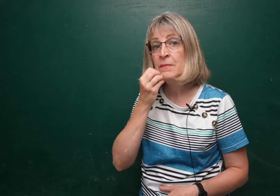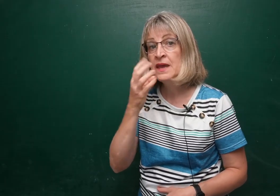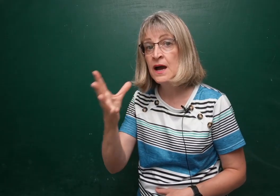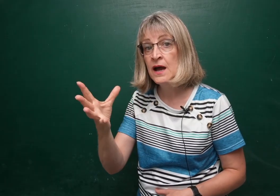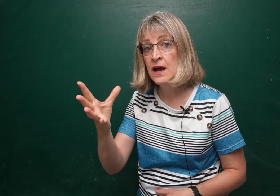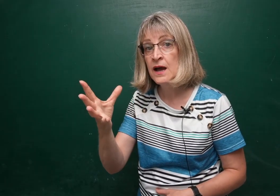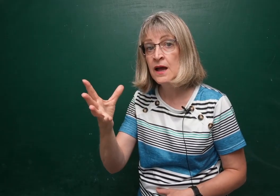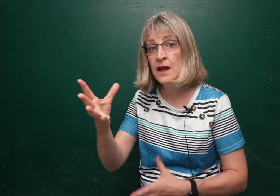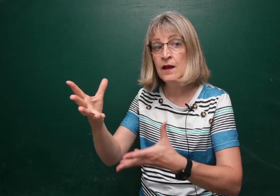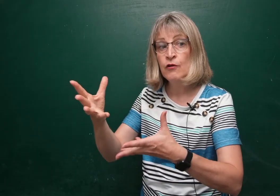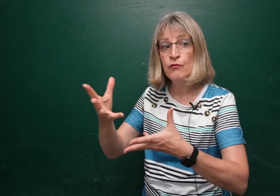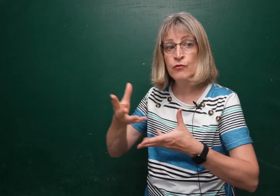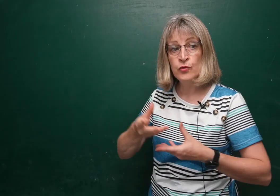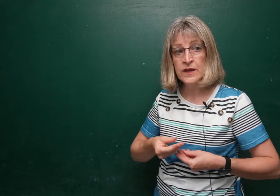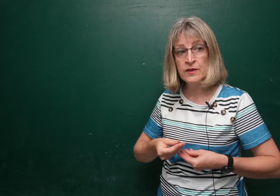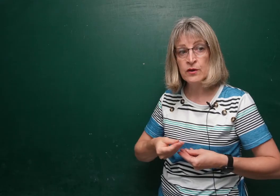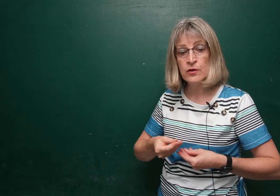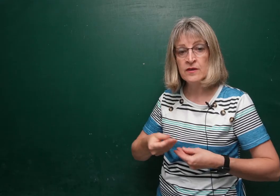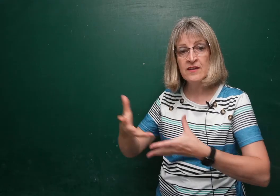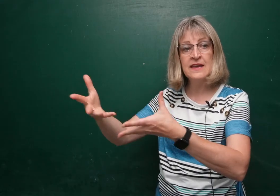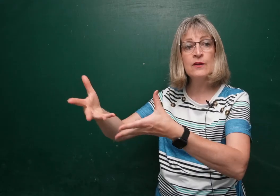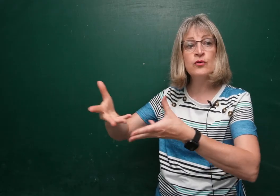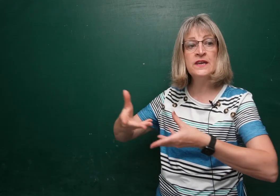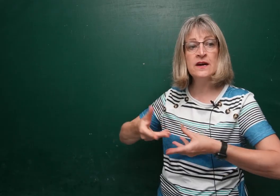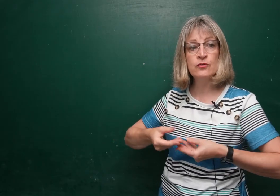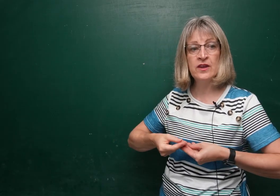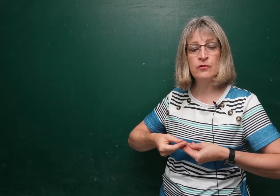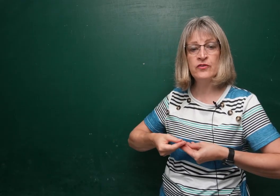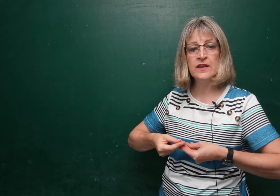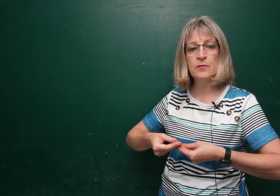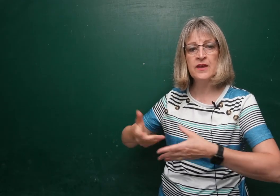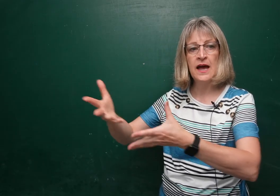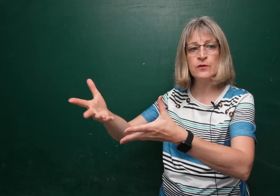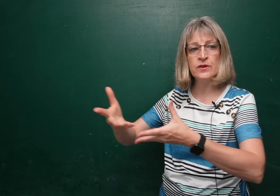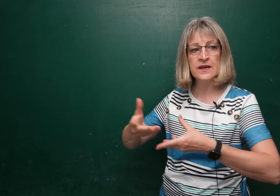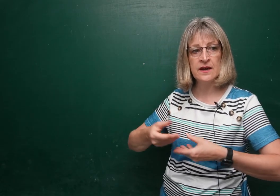bienvenue et on accueille. Ça, c'est accueillir, le signe comme ça, accueillir, hein.